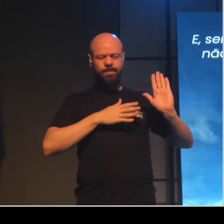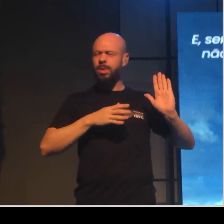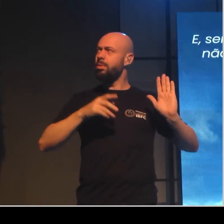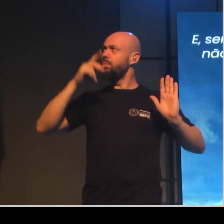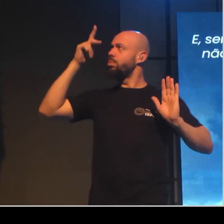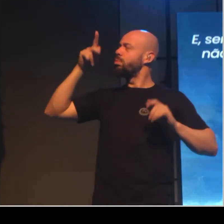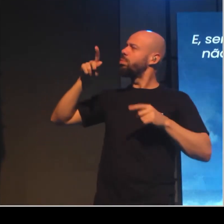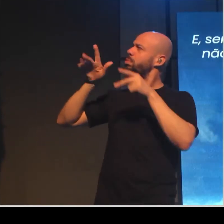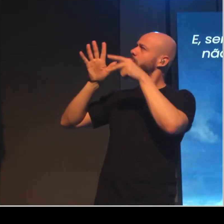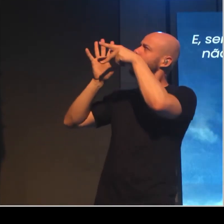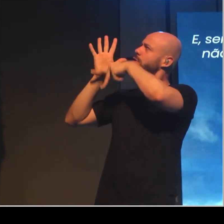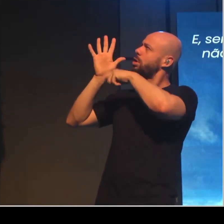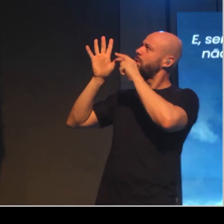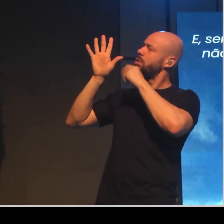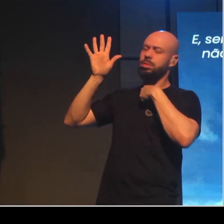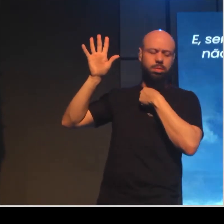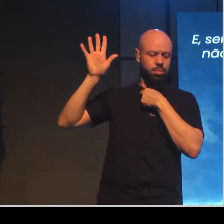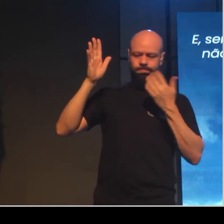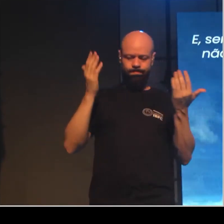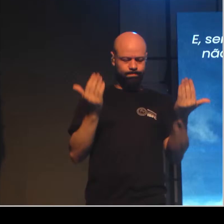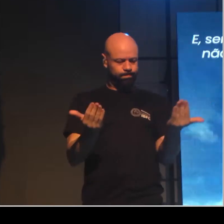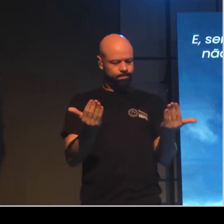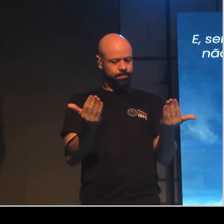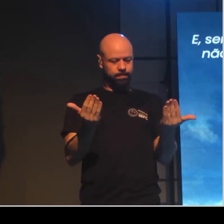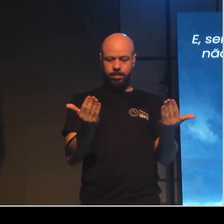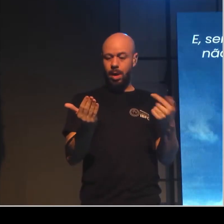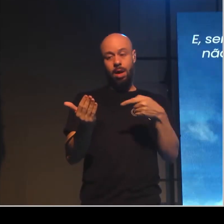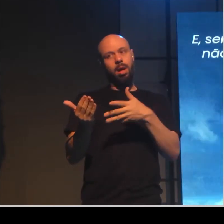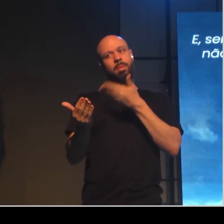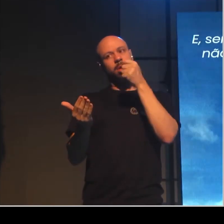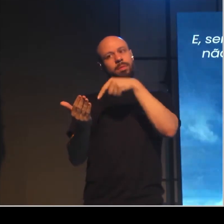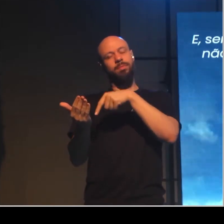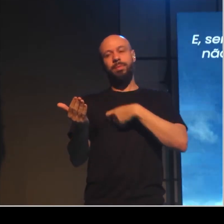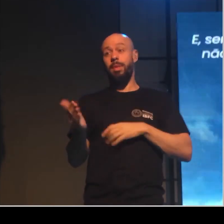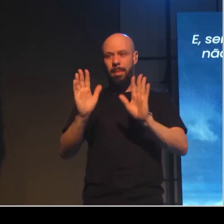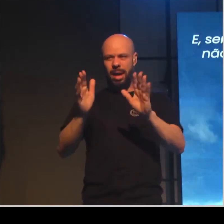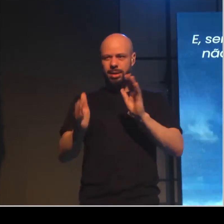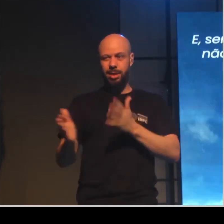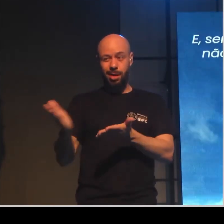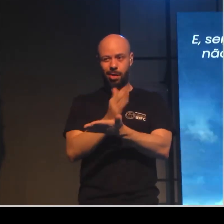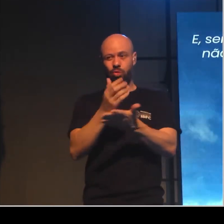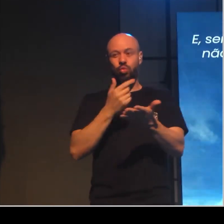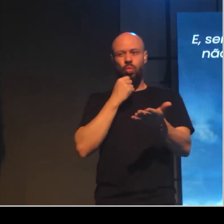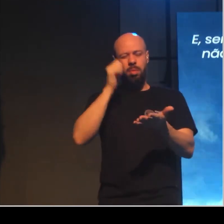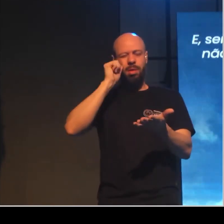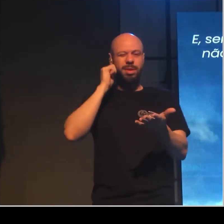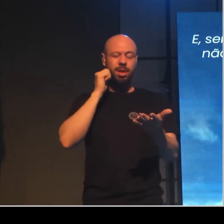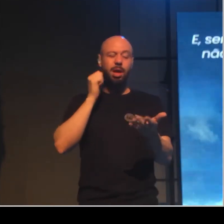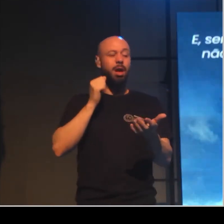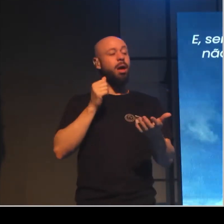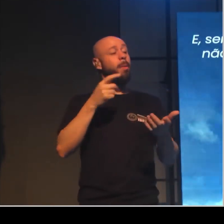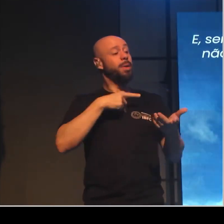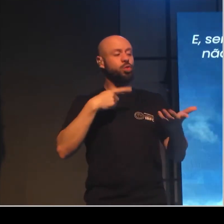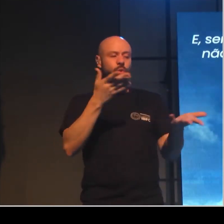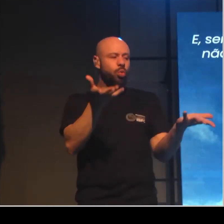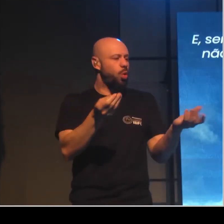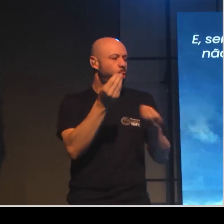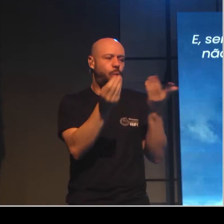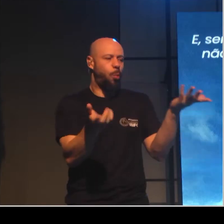na tolice. Ah, mas é que a primeira vez eu errei, não era bem com esse cara, o casamento não deu certo por causa da sogra, da mãe, não sei o